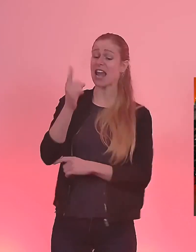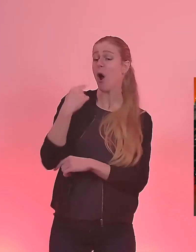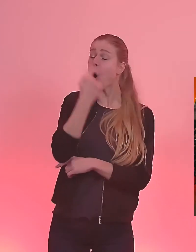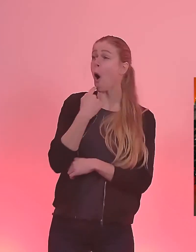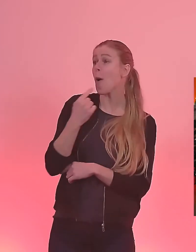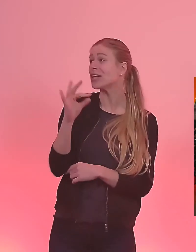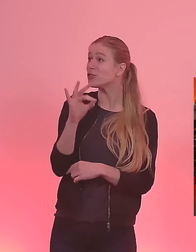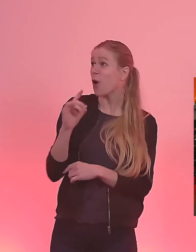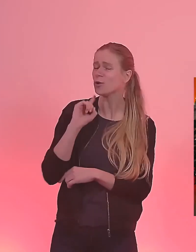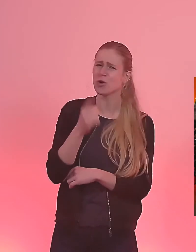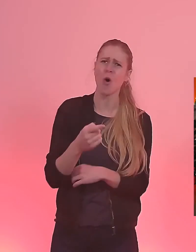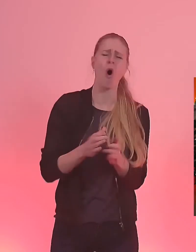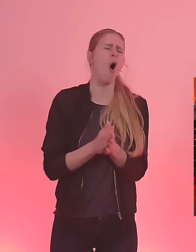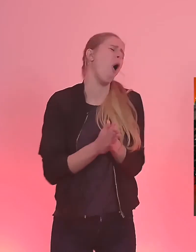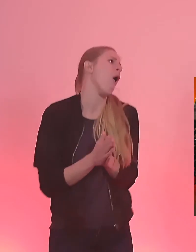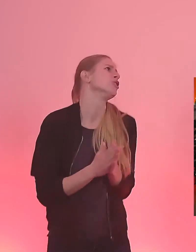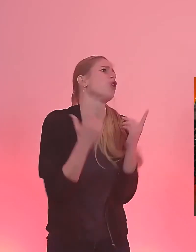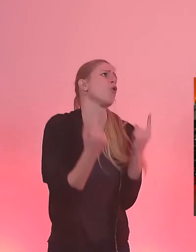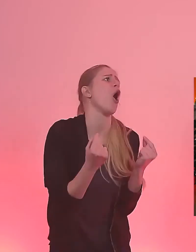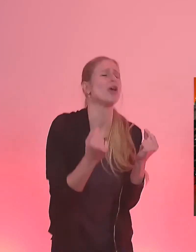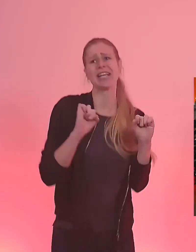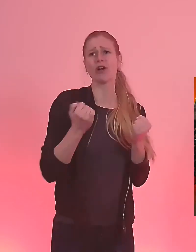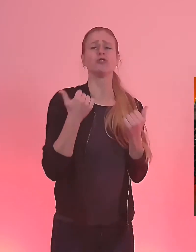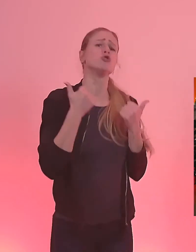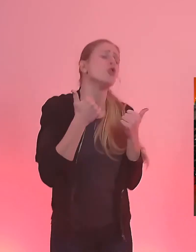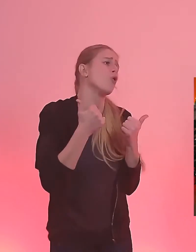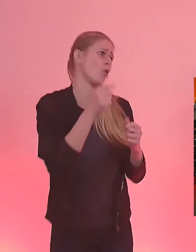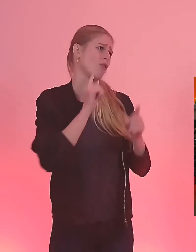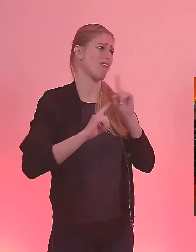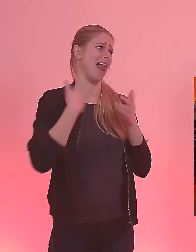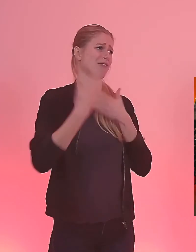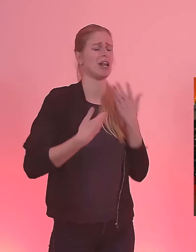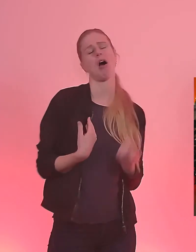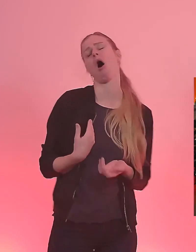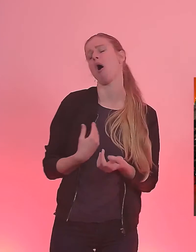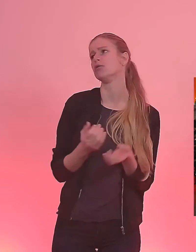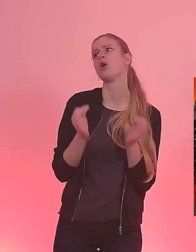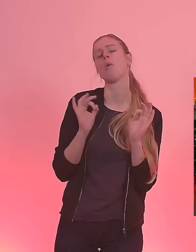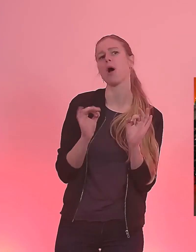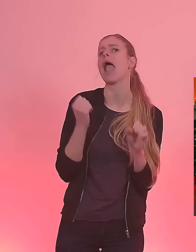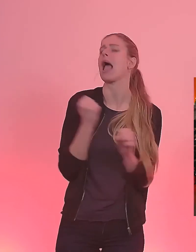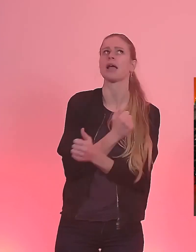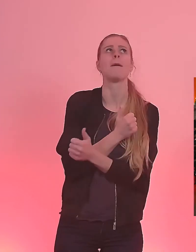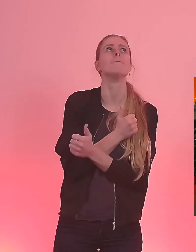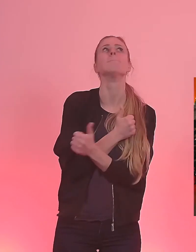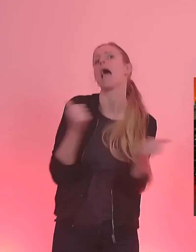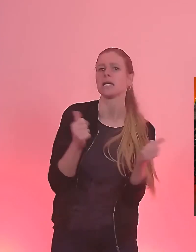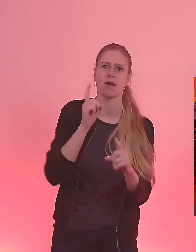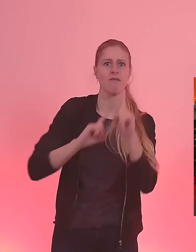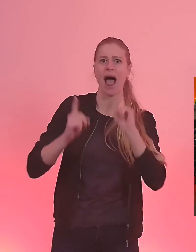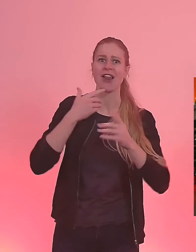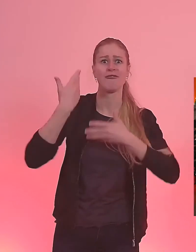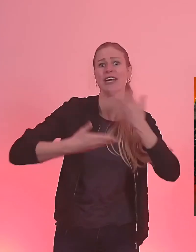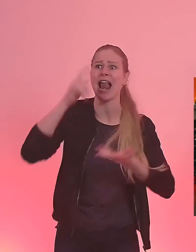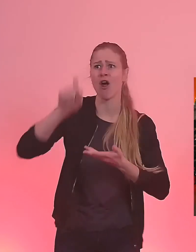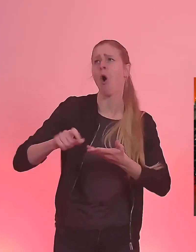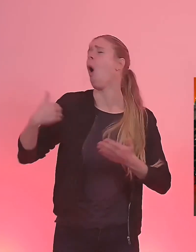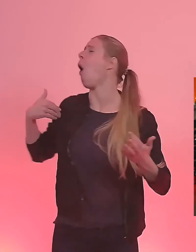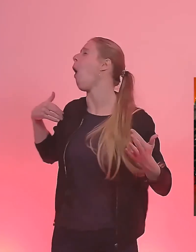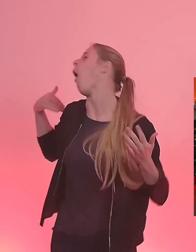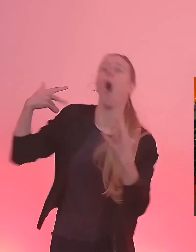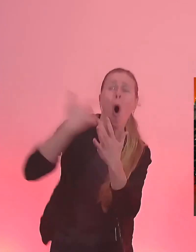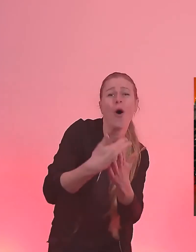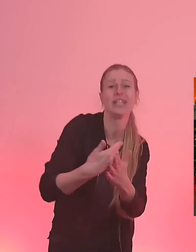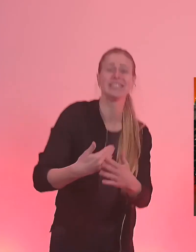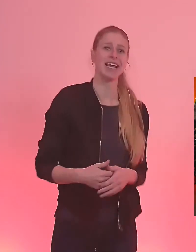Zo leuk. Olly kan zulke goede verhalen vertellen, oh, Olly. Zo mooi. Hij echt de beste verhalen vertellen. Ja! Ooit. Ik heb een goed